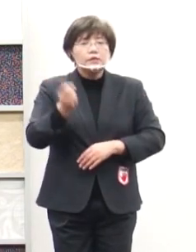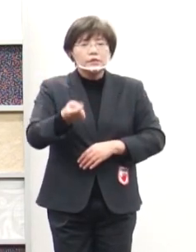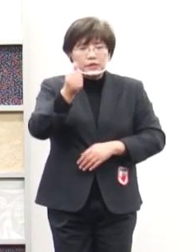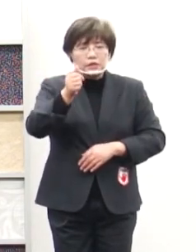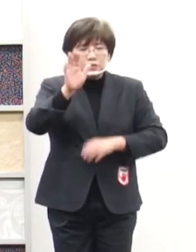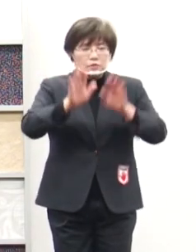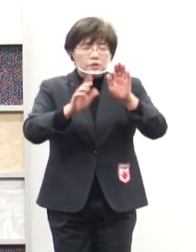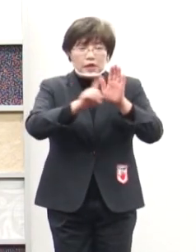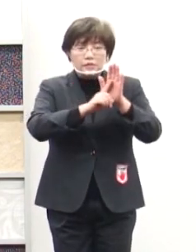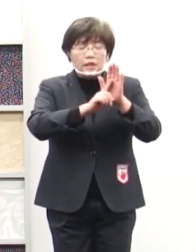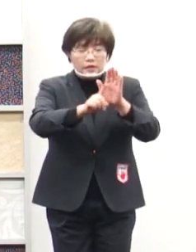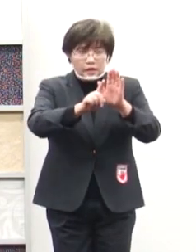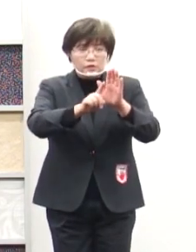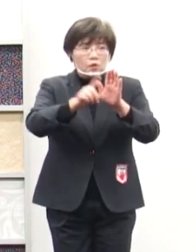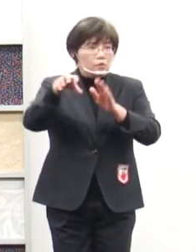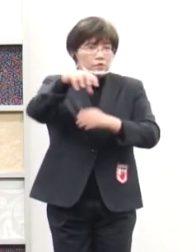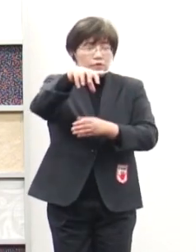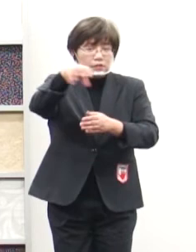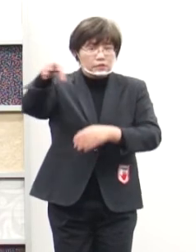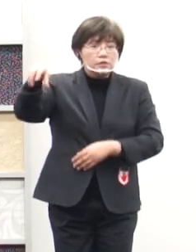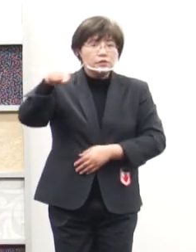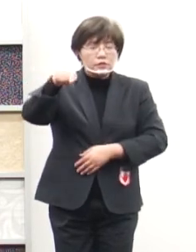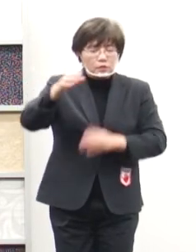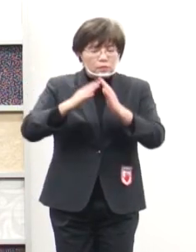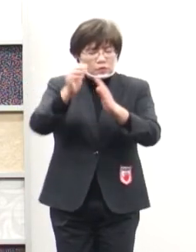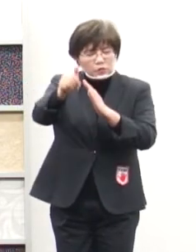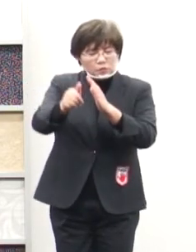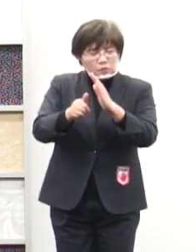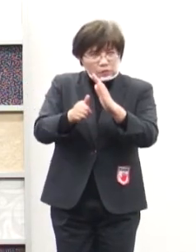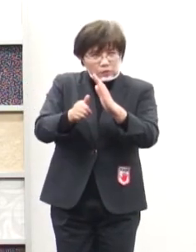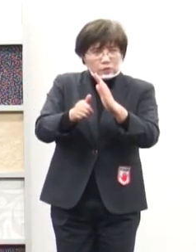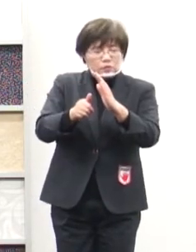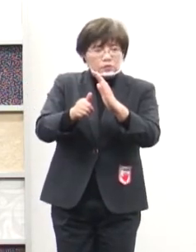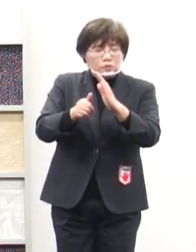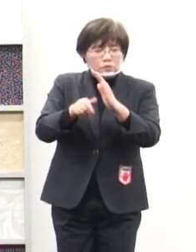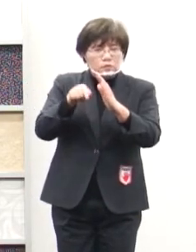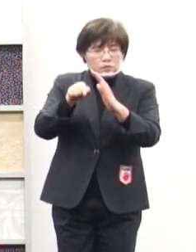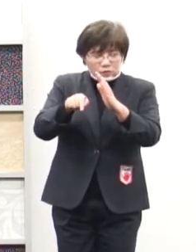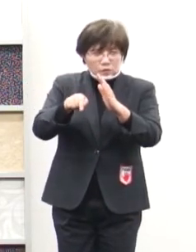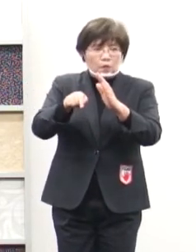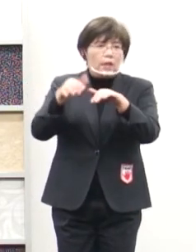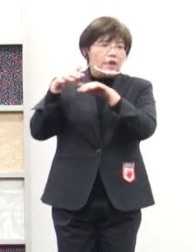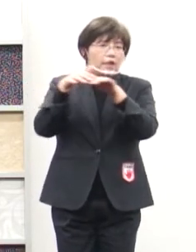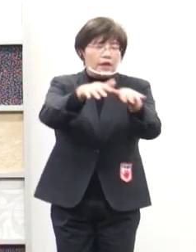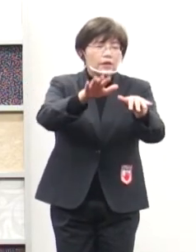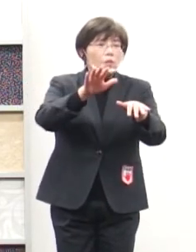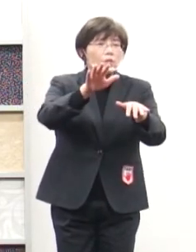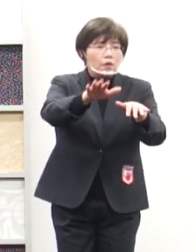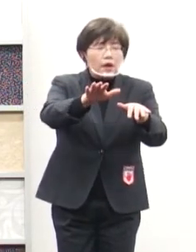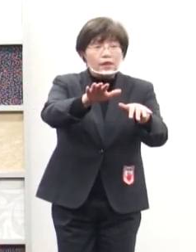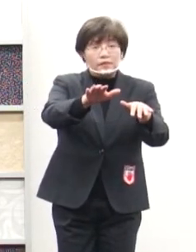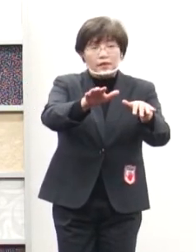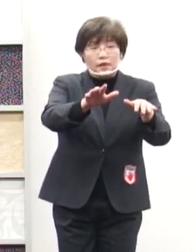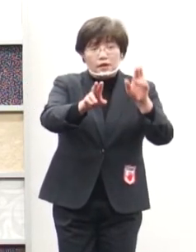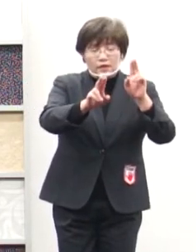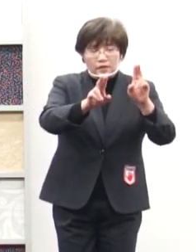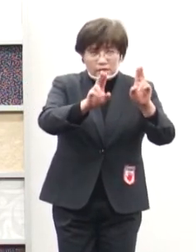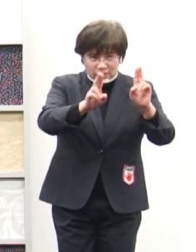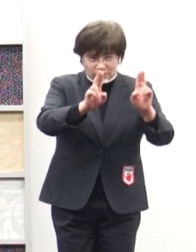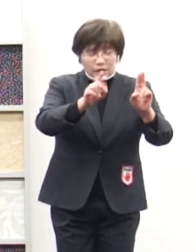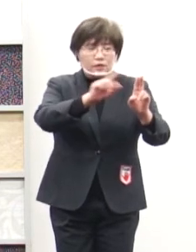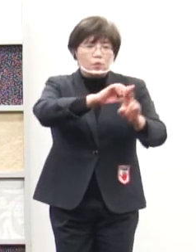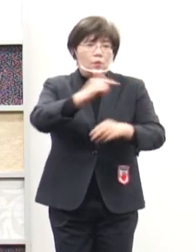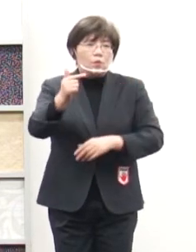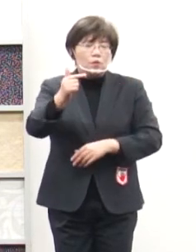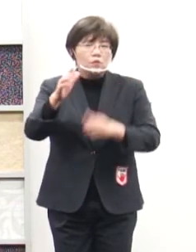粛というのがあって、それの影響を受けたところというのが国の例示になっています。ですから山梨県の中で